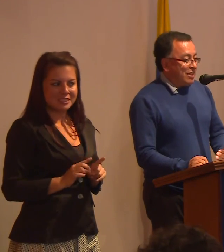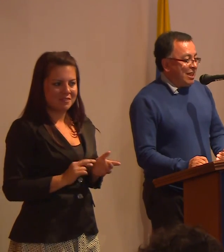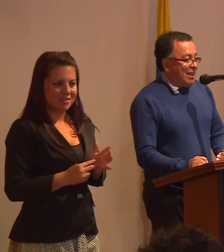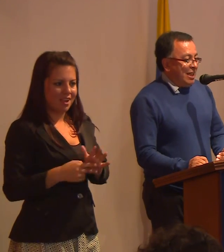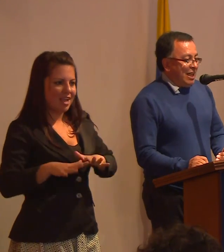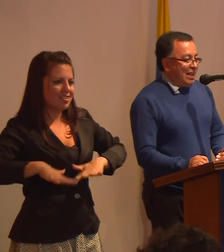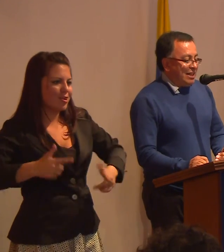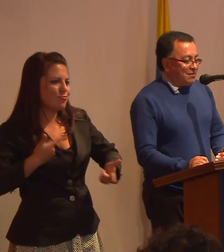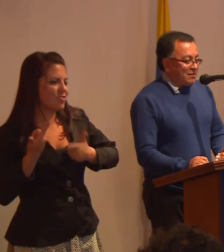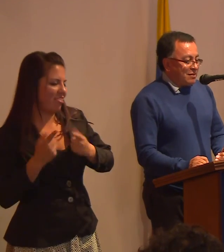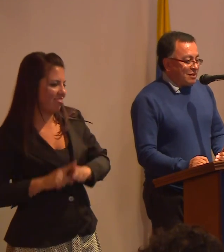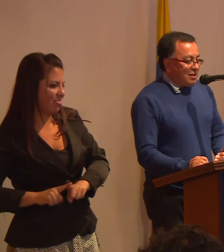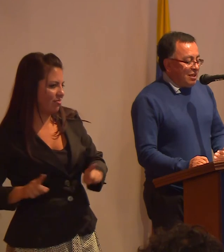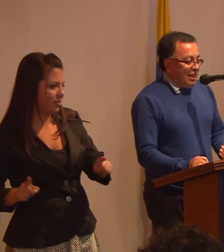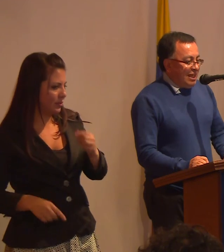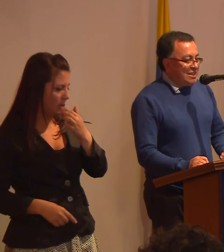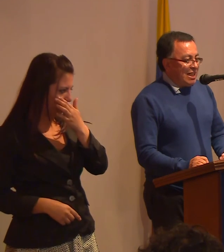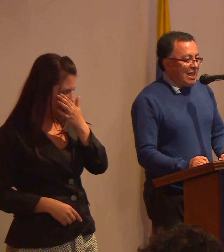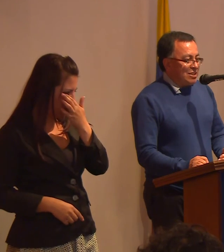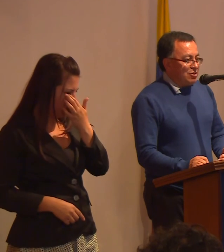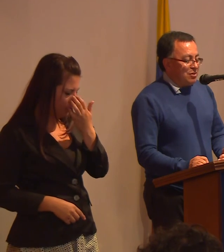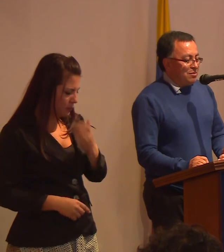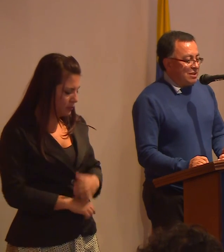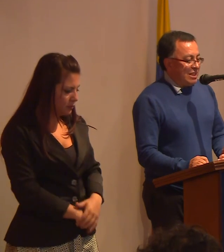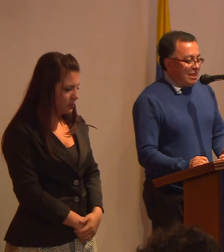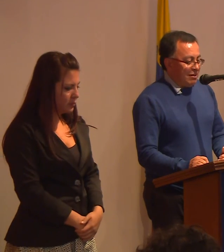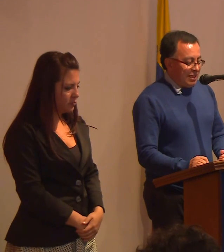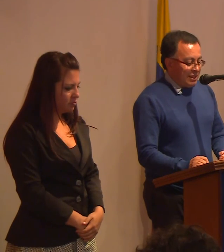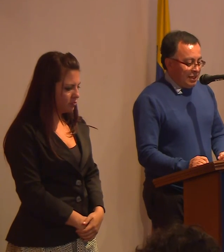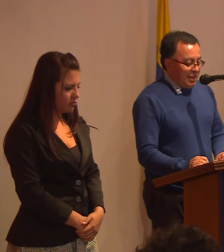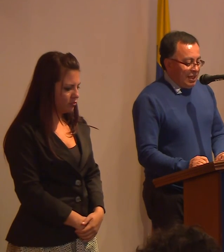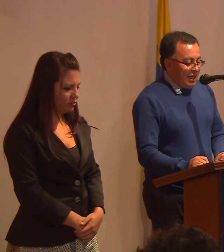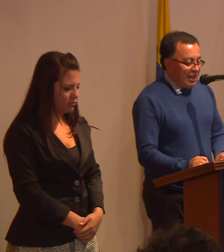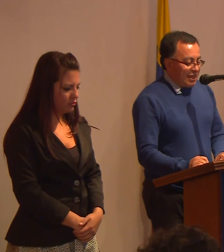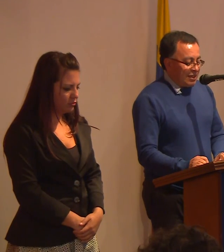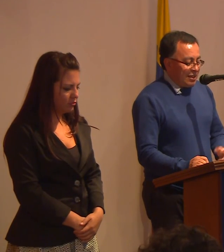Entonces yo creo que en este caso, como lo señalaba